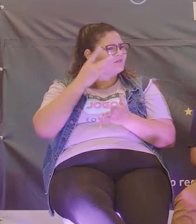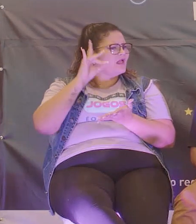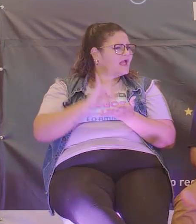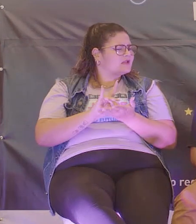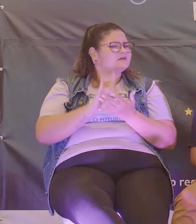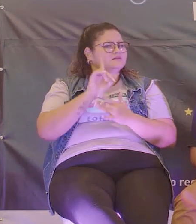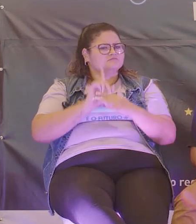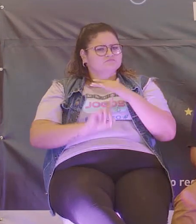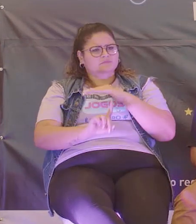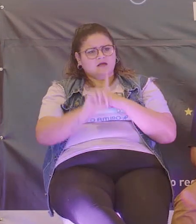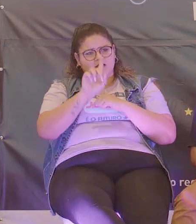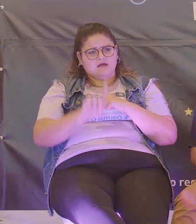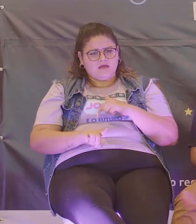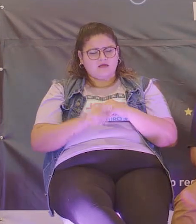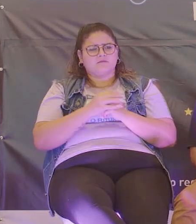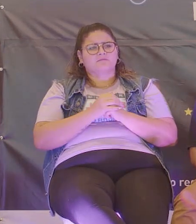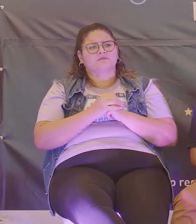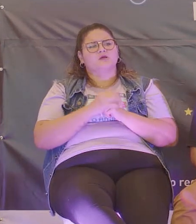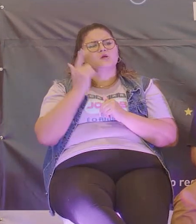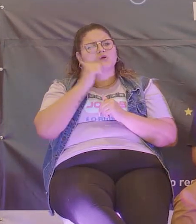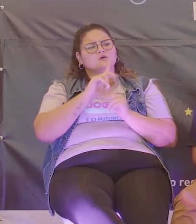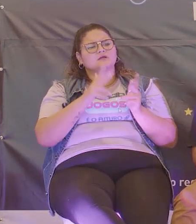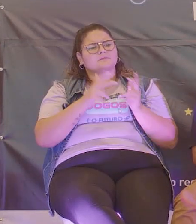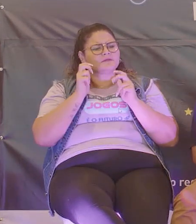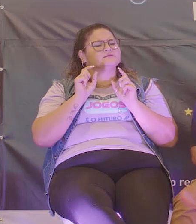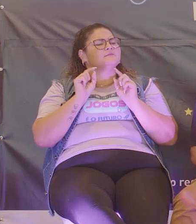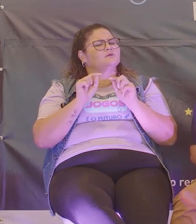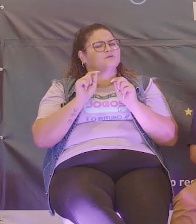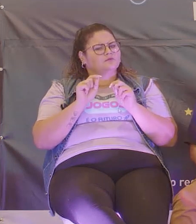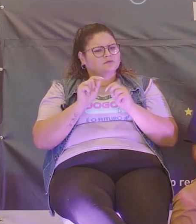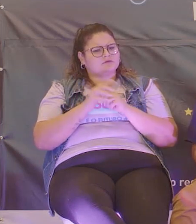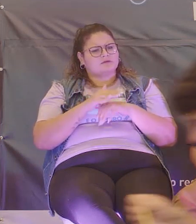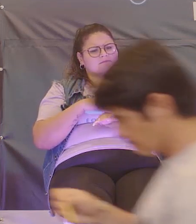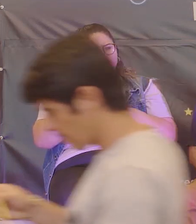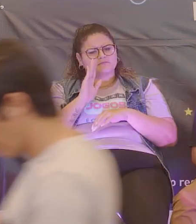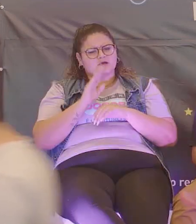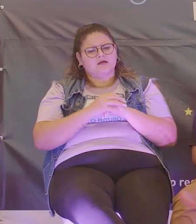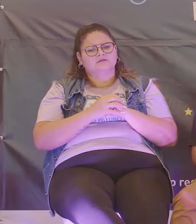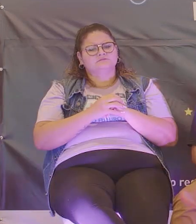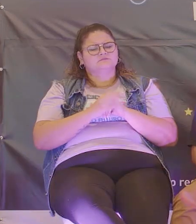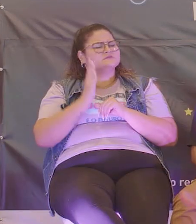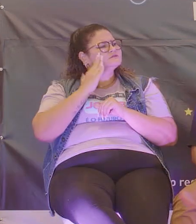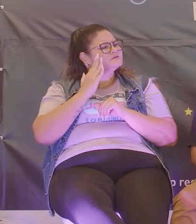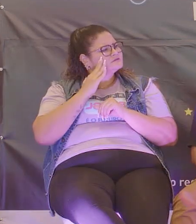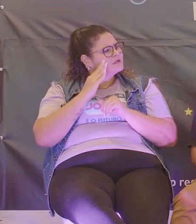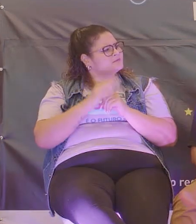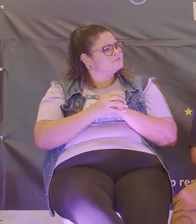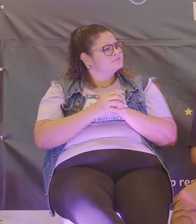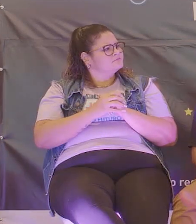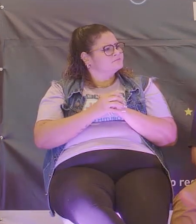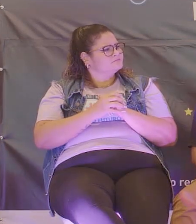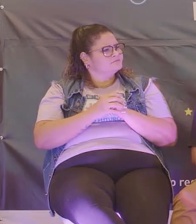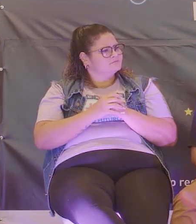aumentada, né? Que a gente consegue ter aí, como você mesmo informou, um pouco mais de precisão aí, cirurgiões, né? Não só